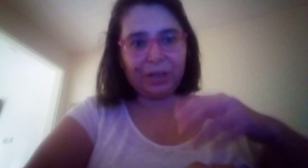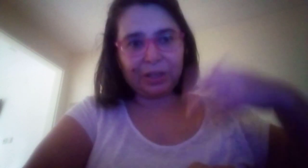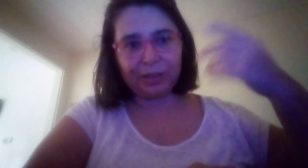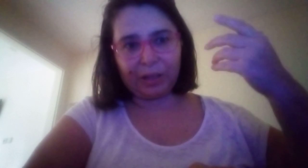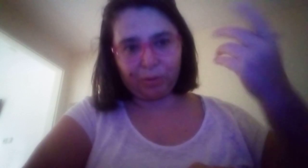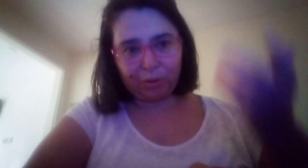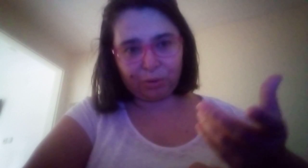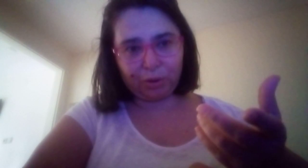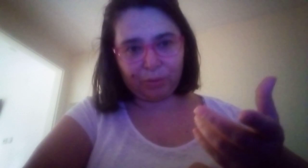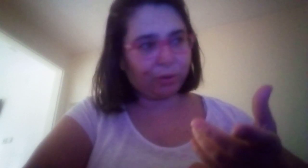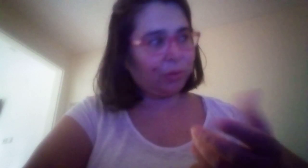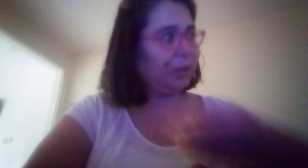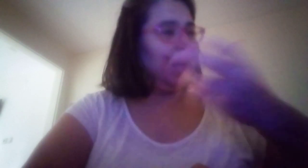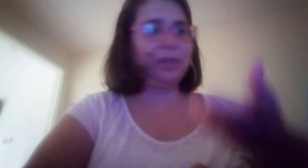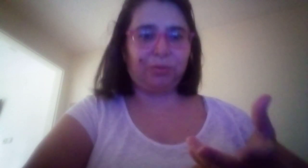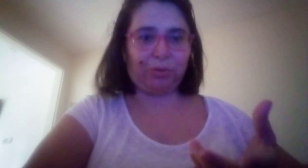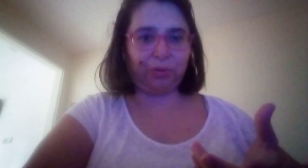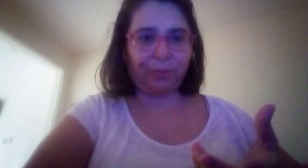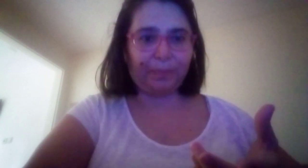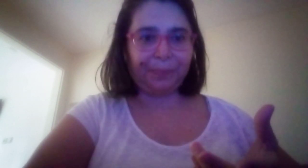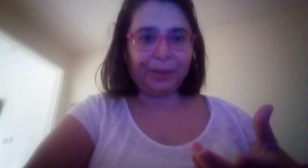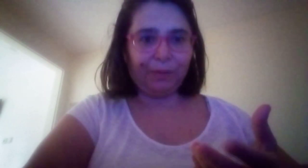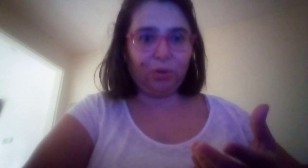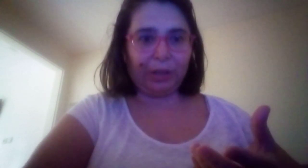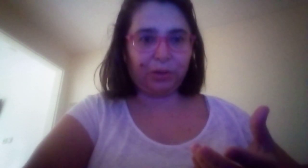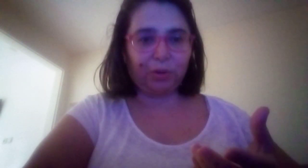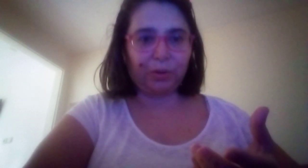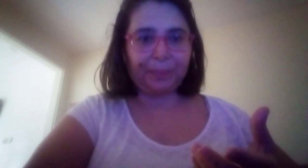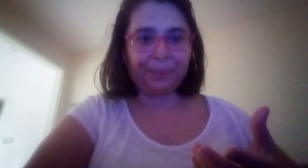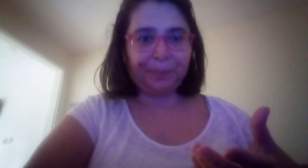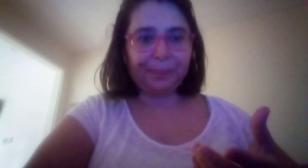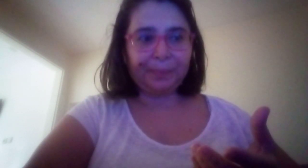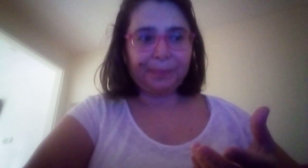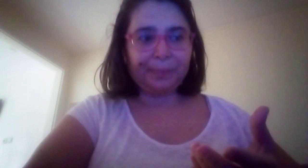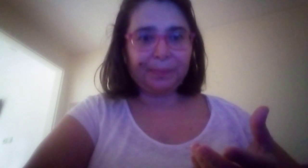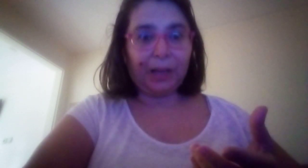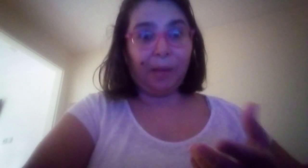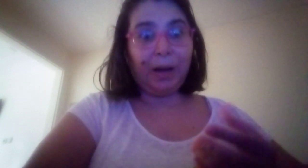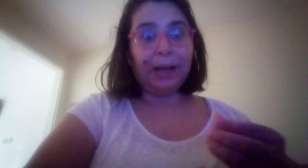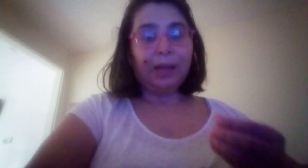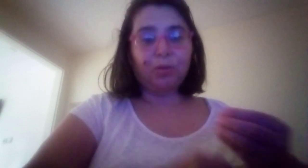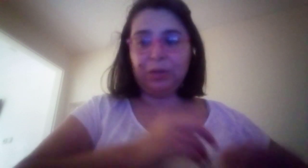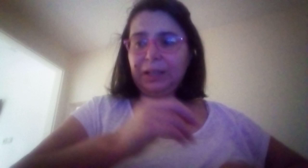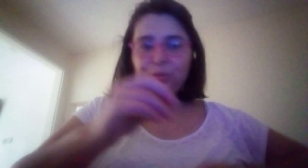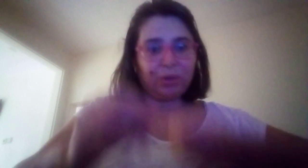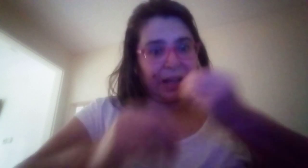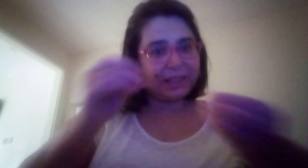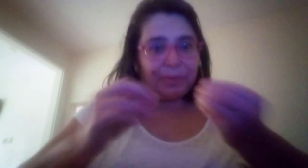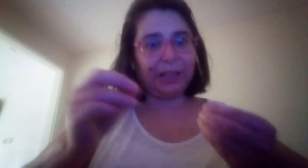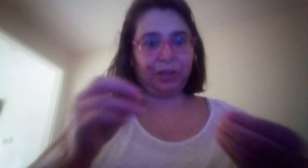yaşında Oruç tutuyordum 30 gün bir de 6 gün tutuyordum vücut alışıyordum ama gündelik rutin hayatımı da